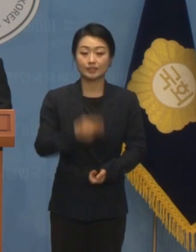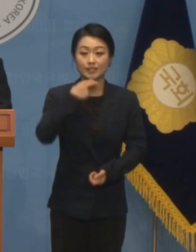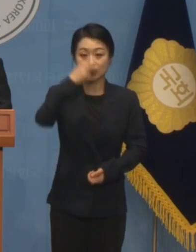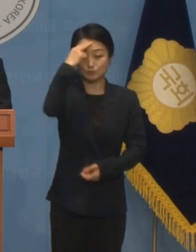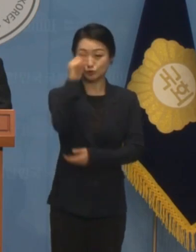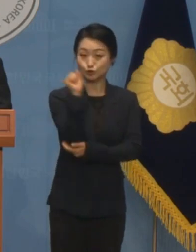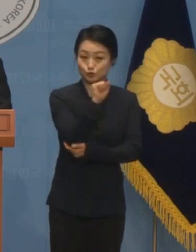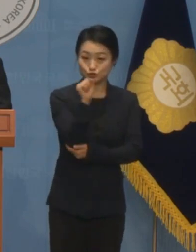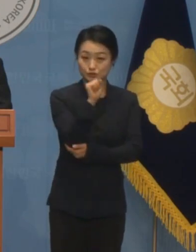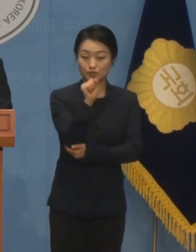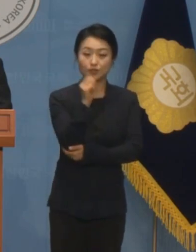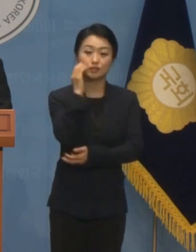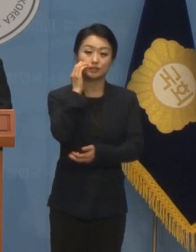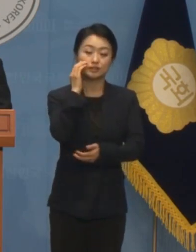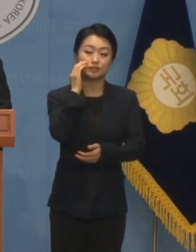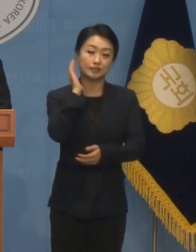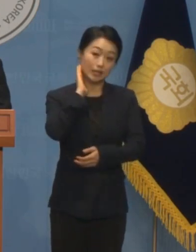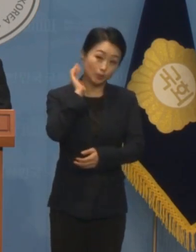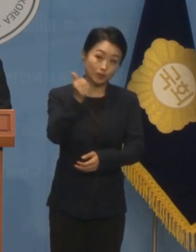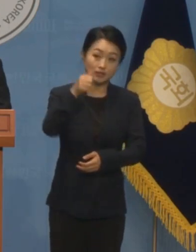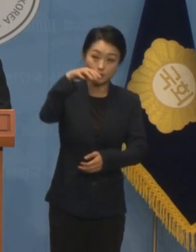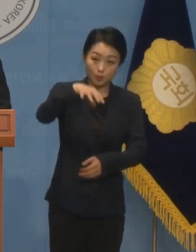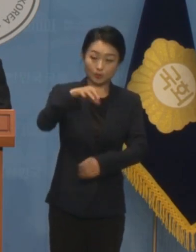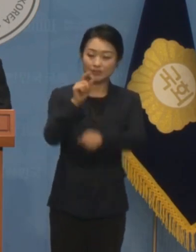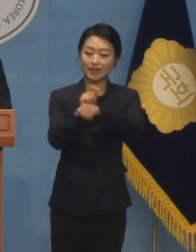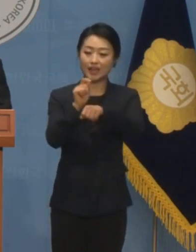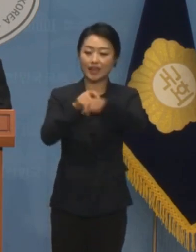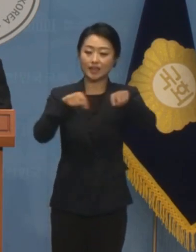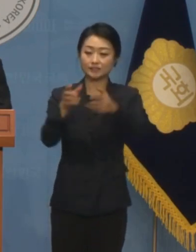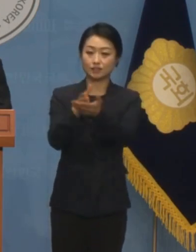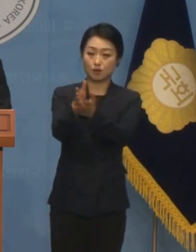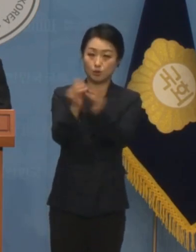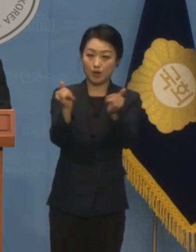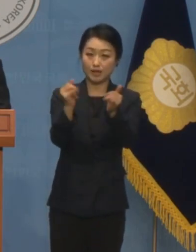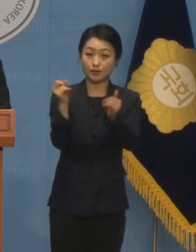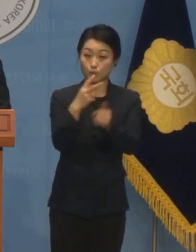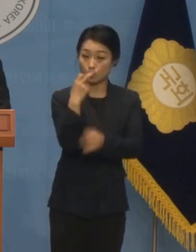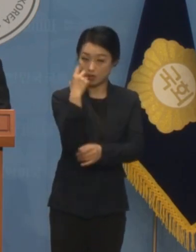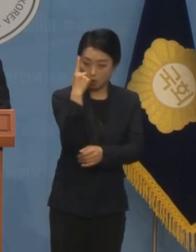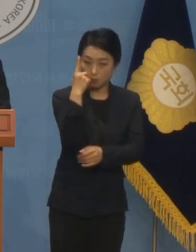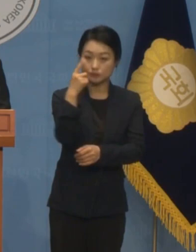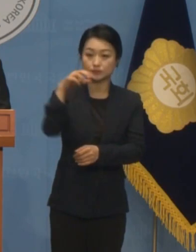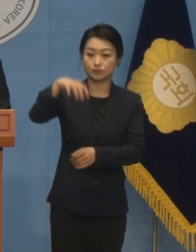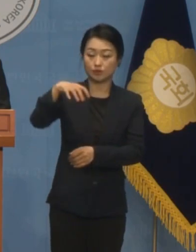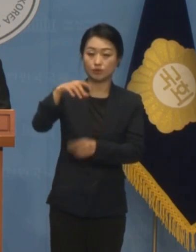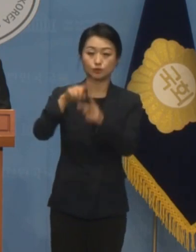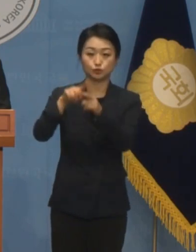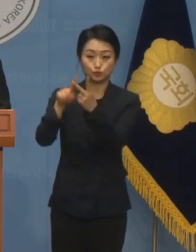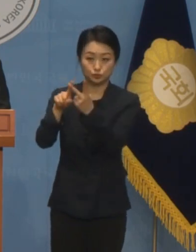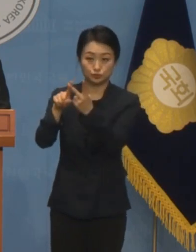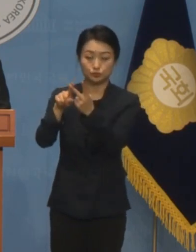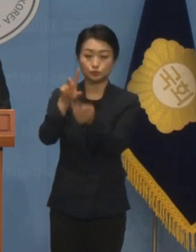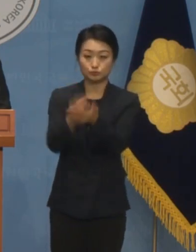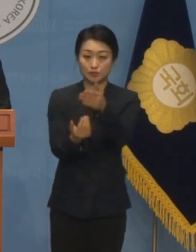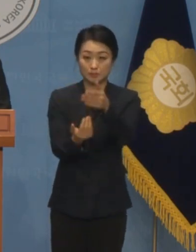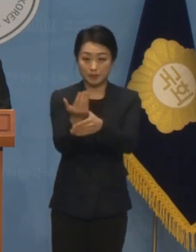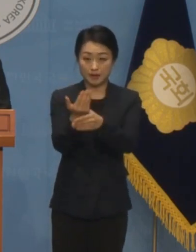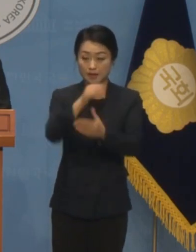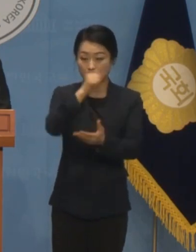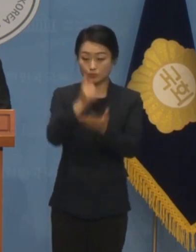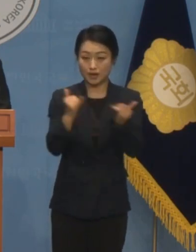음주운전 행정관의 성추행 경호처 직원까지 대통령실은 범죄인들이 숨어드는 소도입니까?